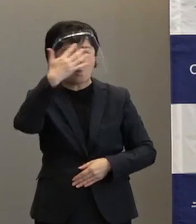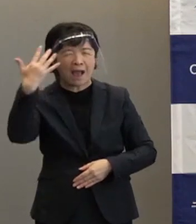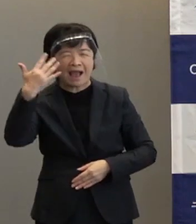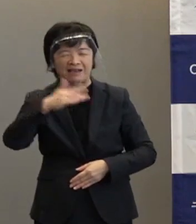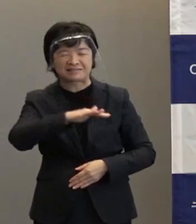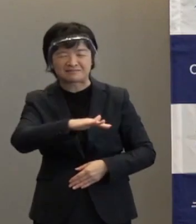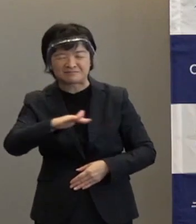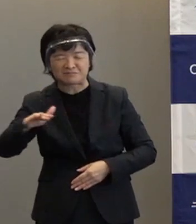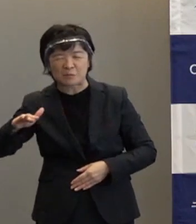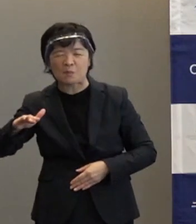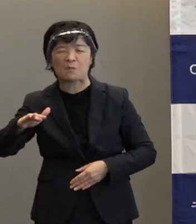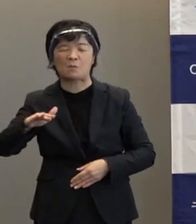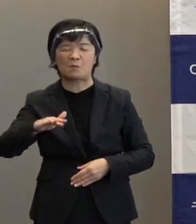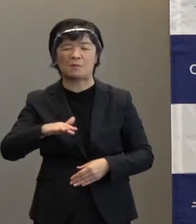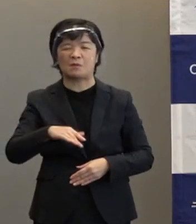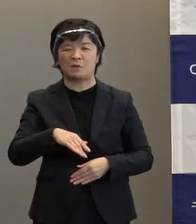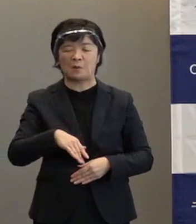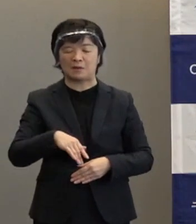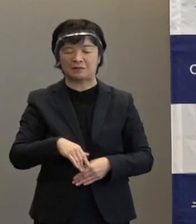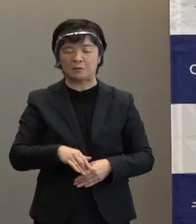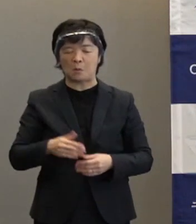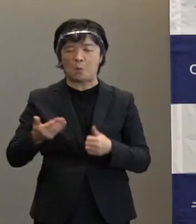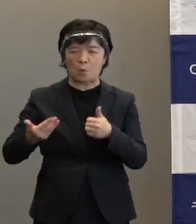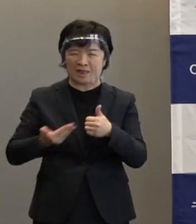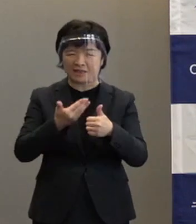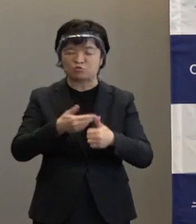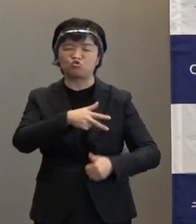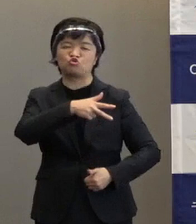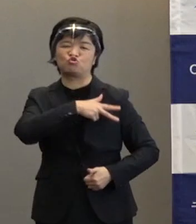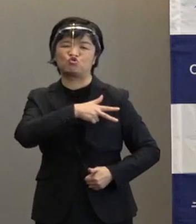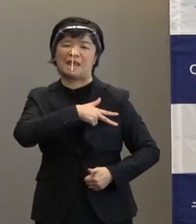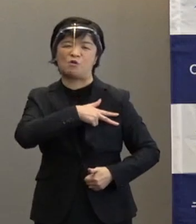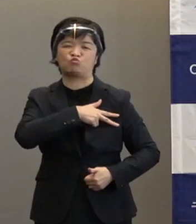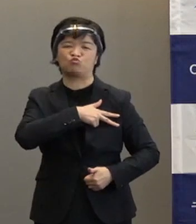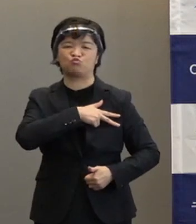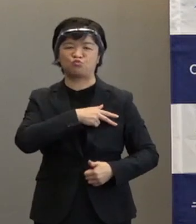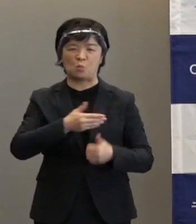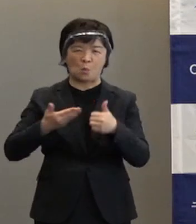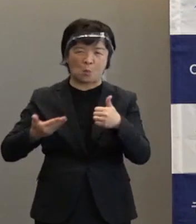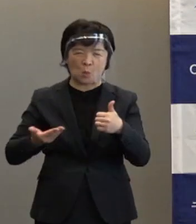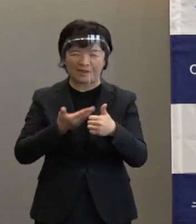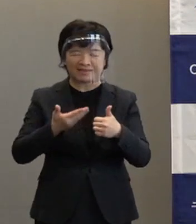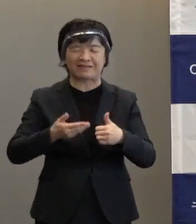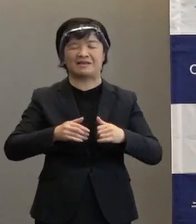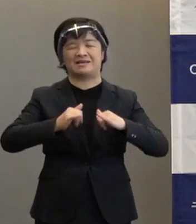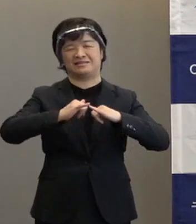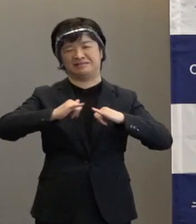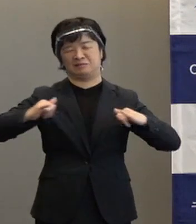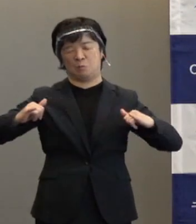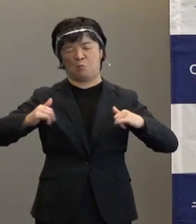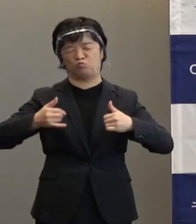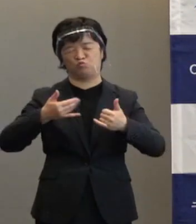わる、もしくはそういうスポーツに関わるスタッフ、人材を広げていくことが、最終的には千葉県のスポーツの